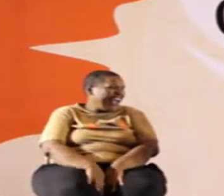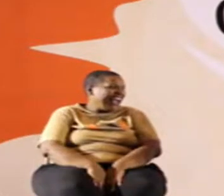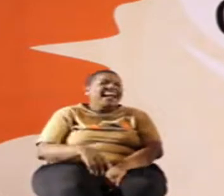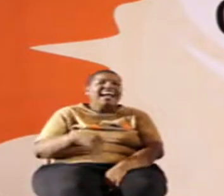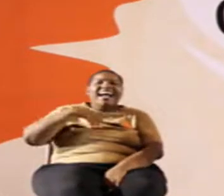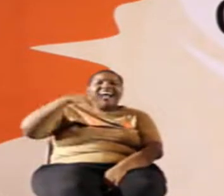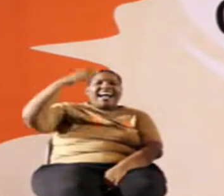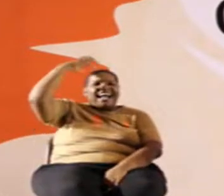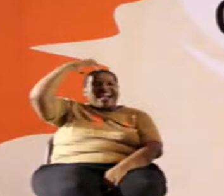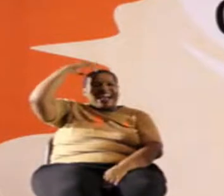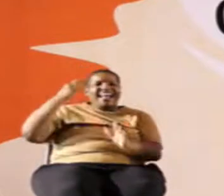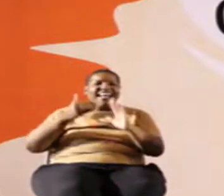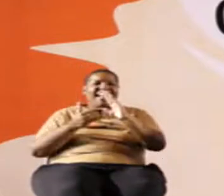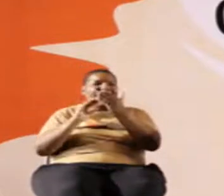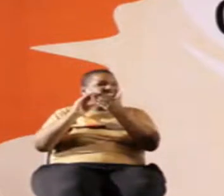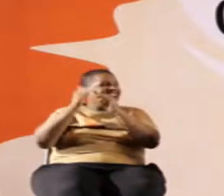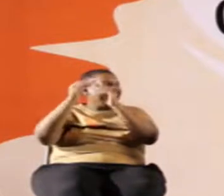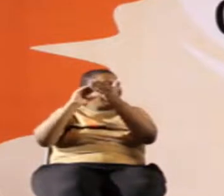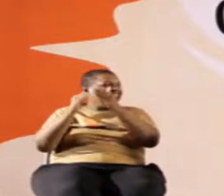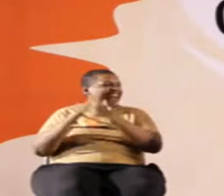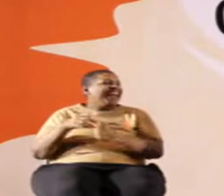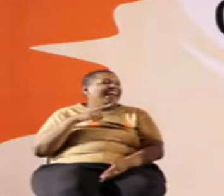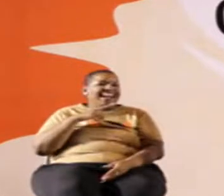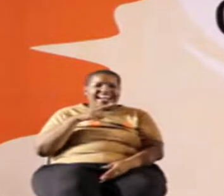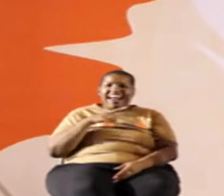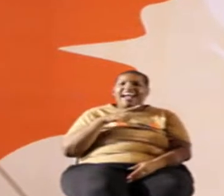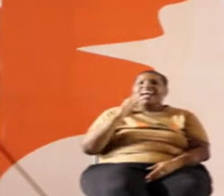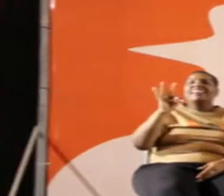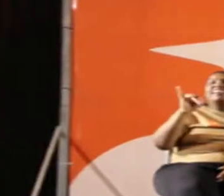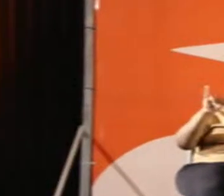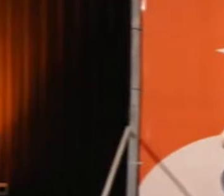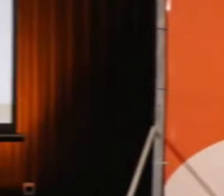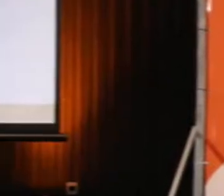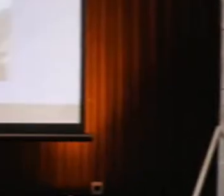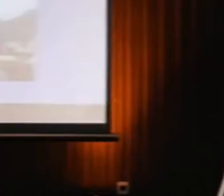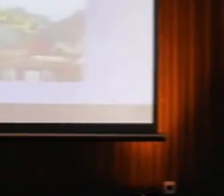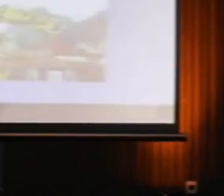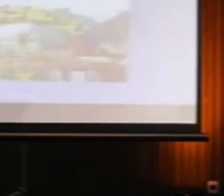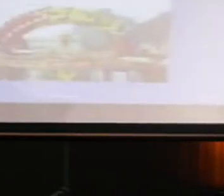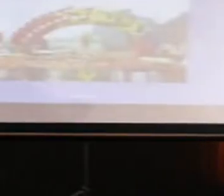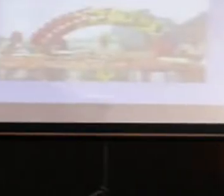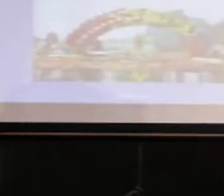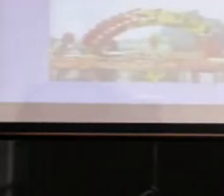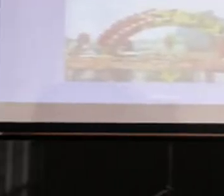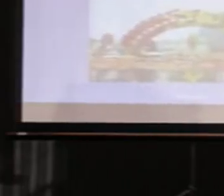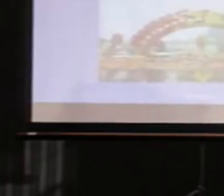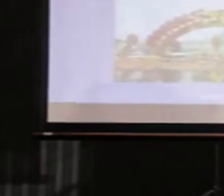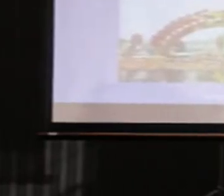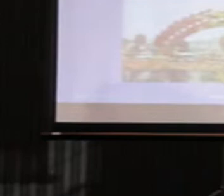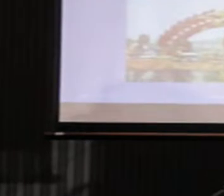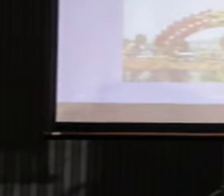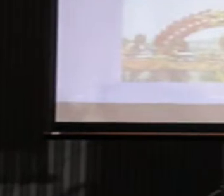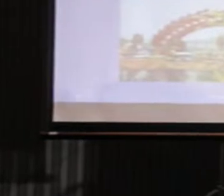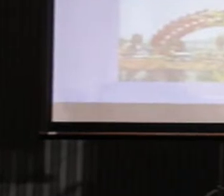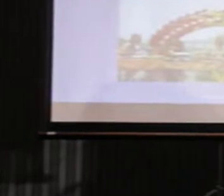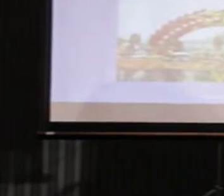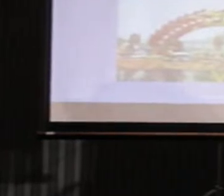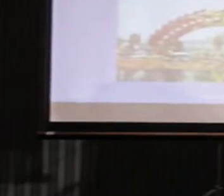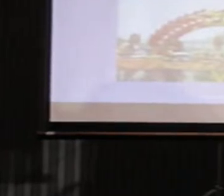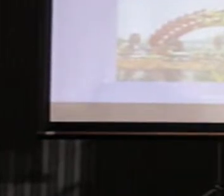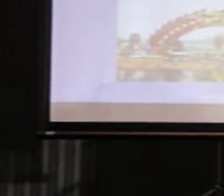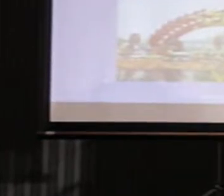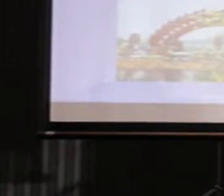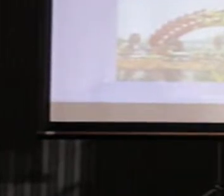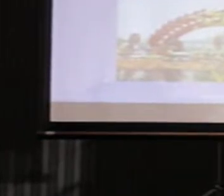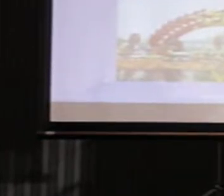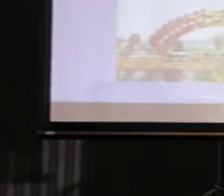Ludmilla, Tati Quebra Barraco, tem ali, veja, essas representações, essa disputa, elas não